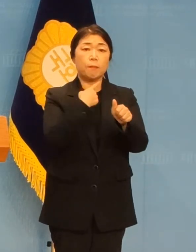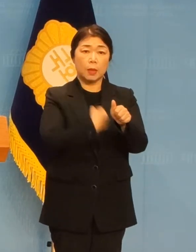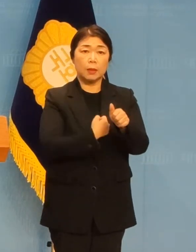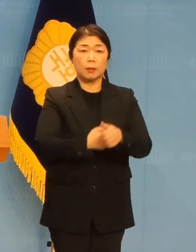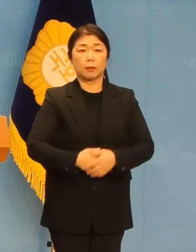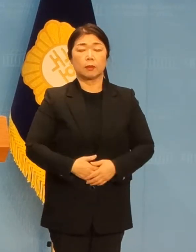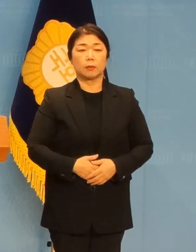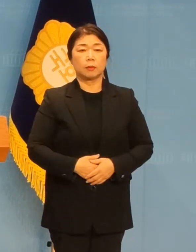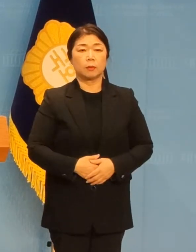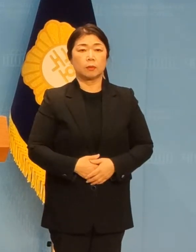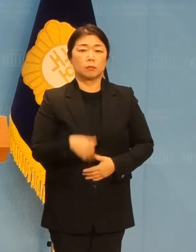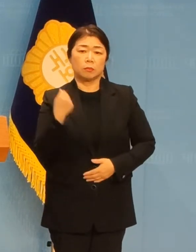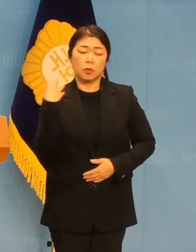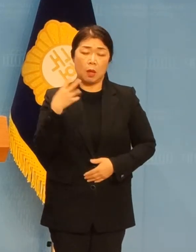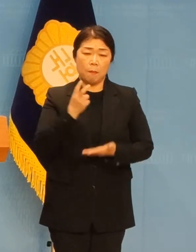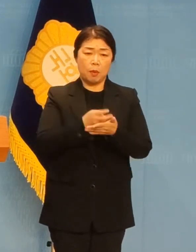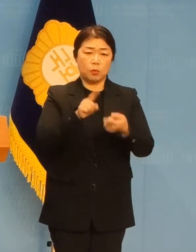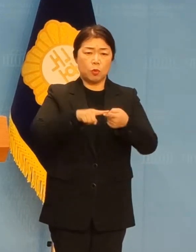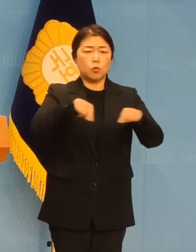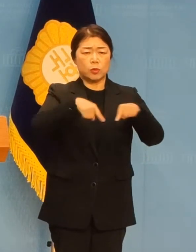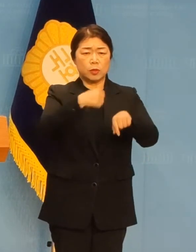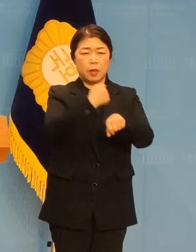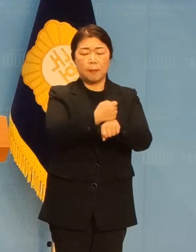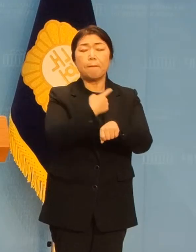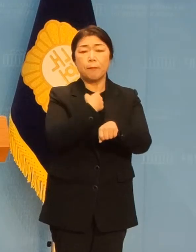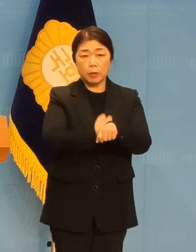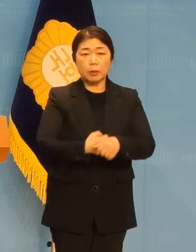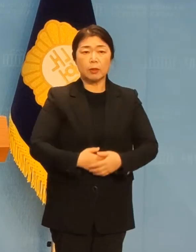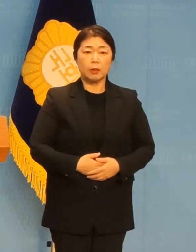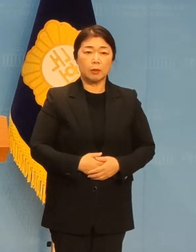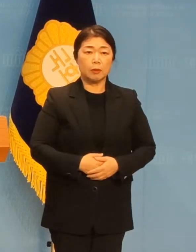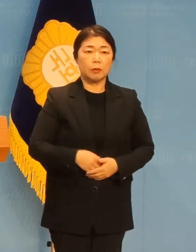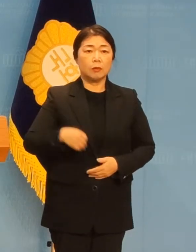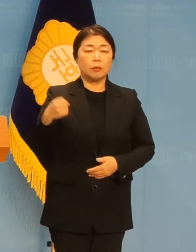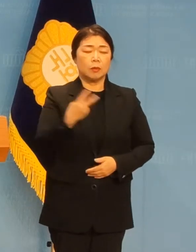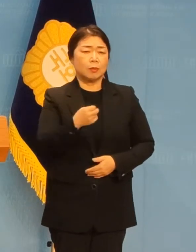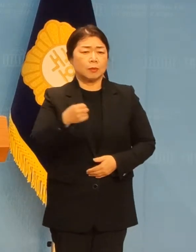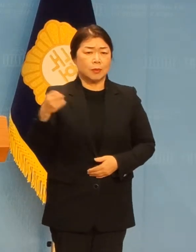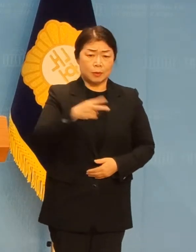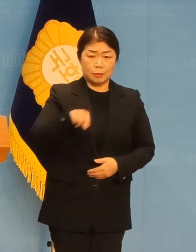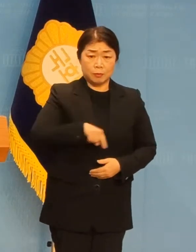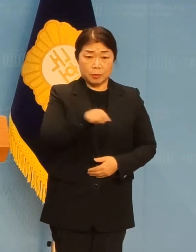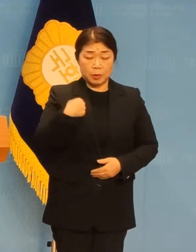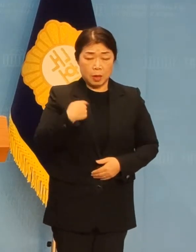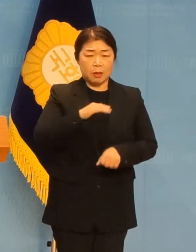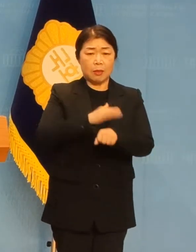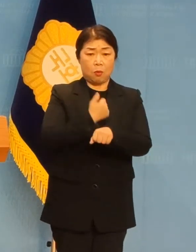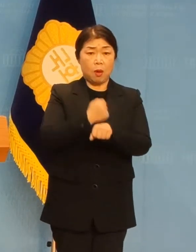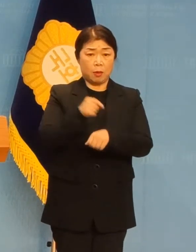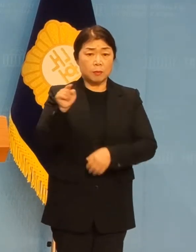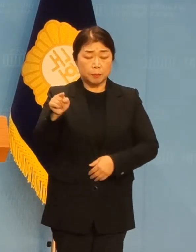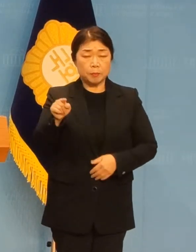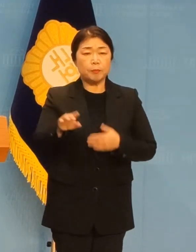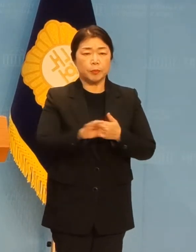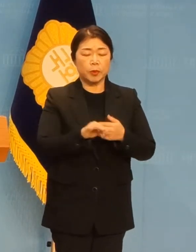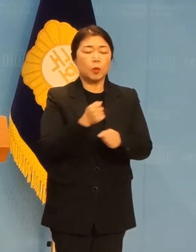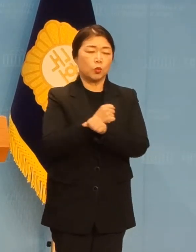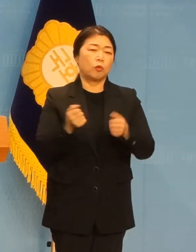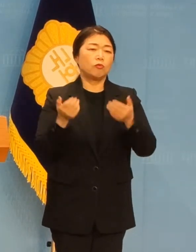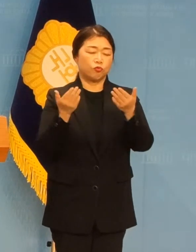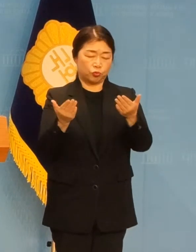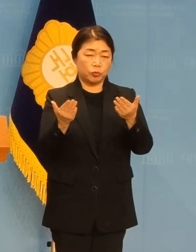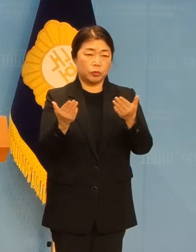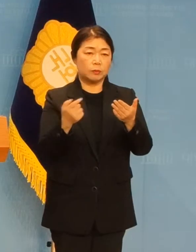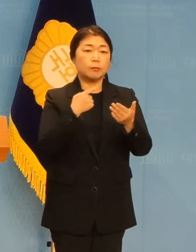경고했습니다. 그동안 법적 조치도 해왔고, 그리고 다시 저희들에게 사과하는 경우에 용서를